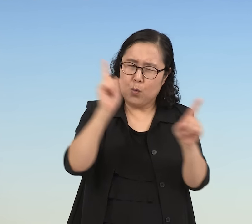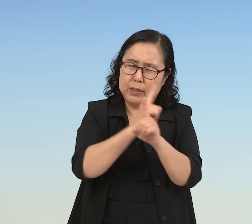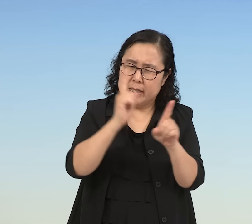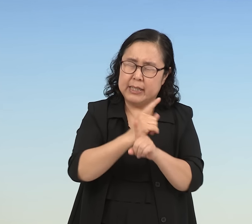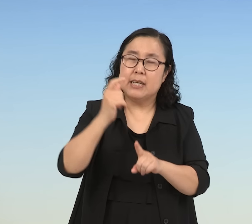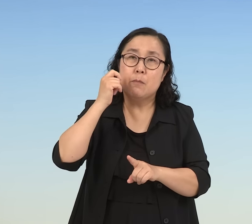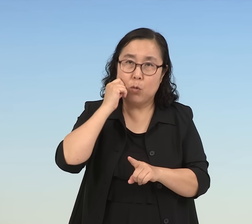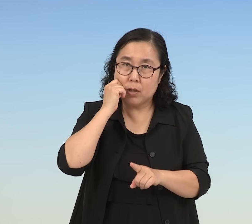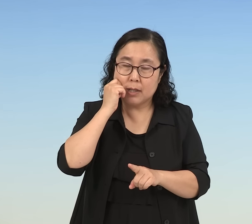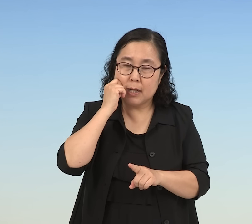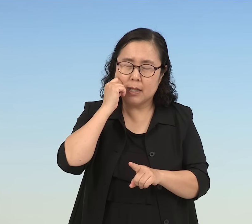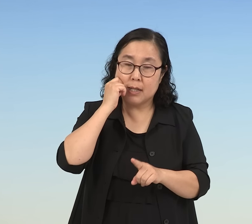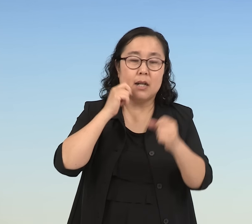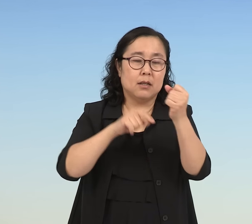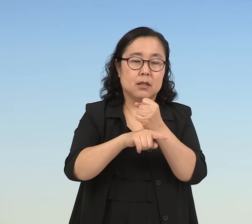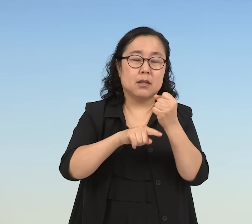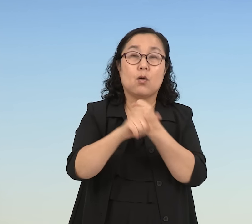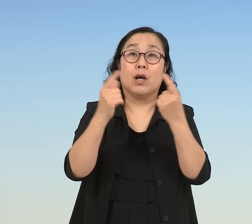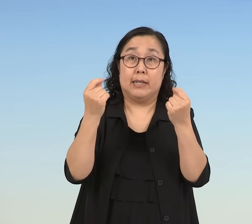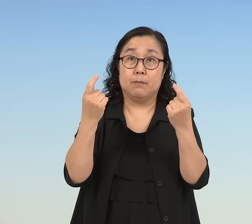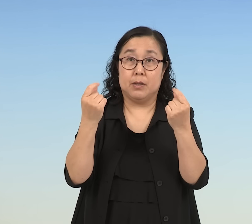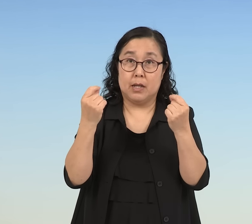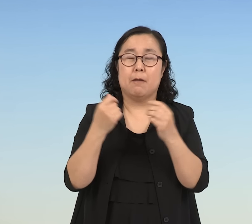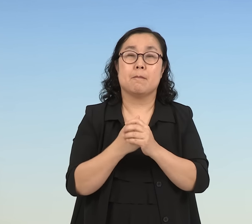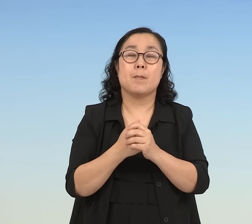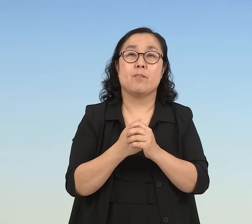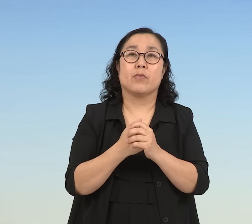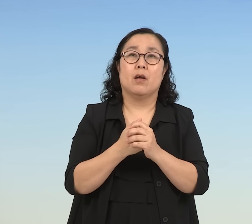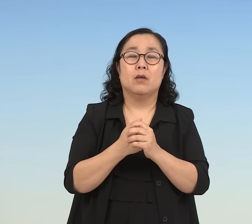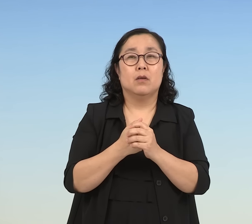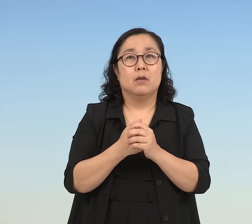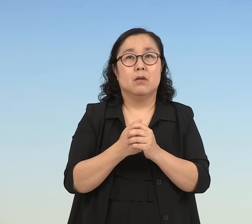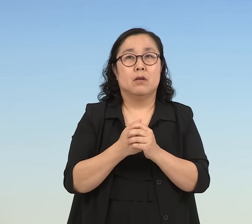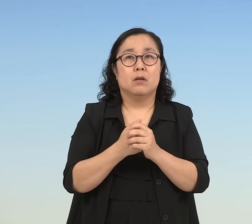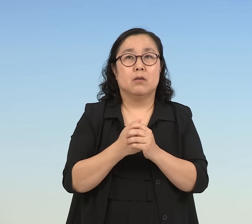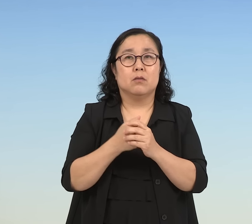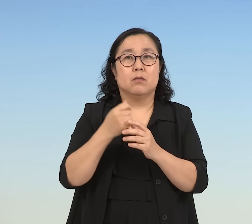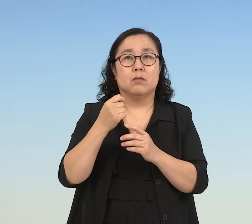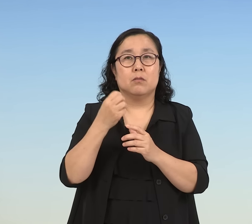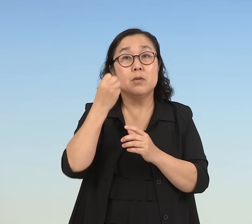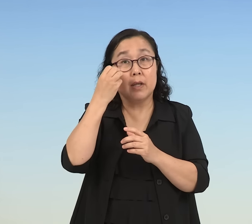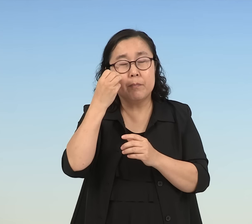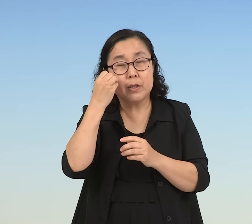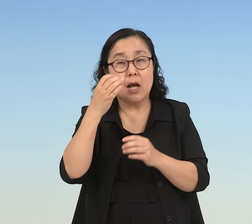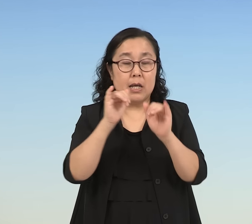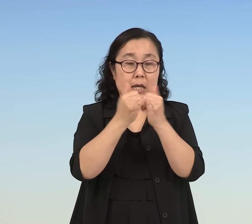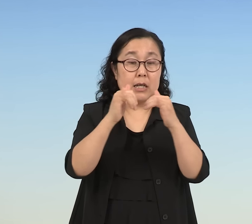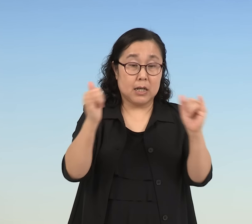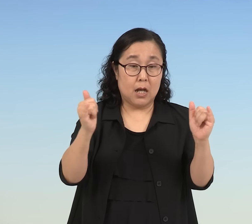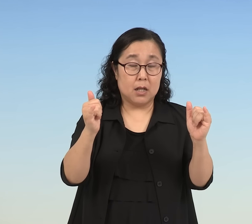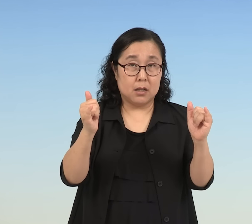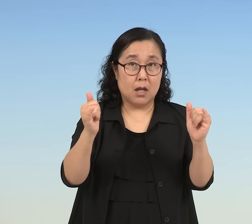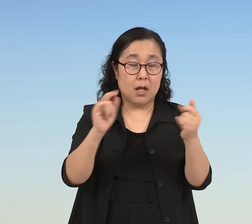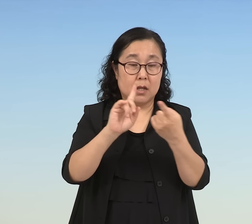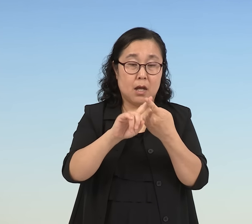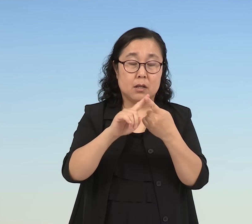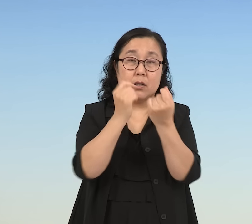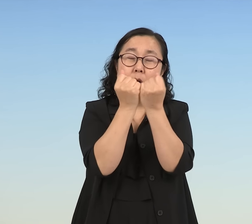이런 뜻의 동사 아나시에서 파생된 단어입니다. 이게 좀 의외이지 않습니까? 지금 우리 인간을